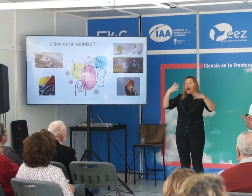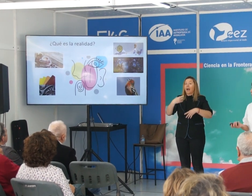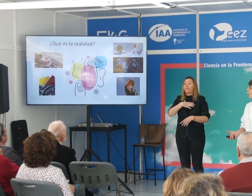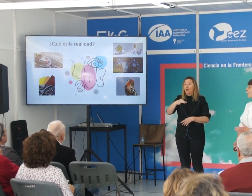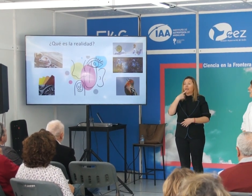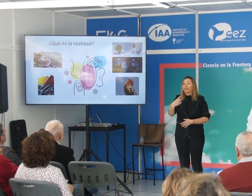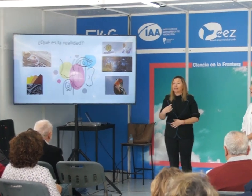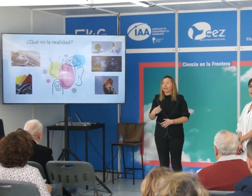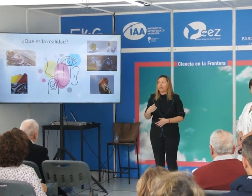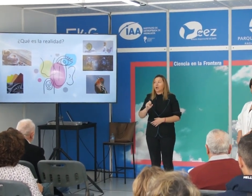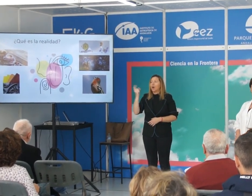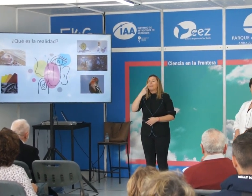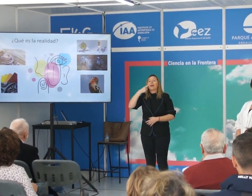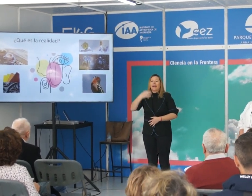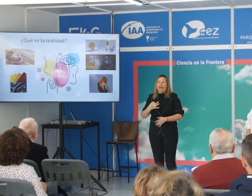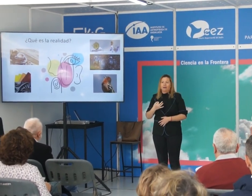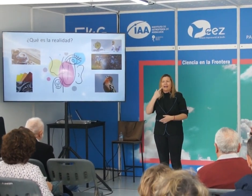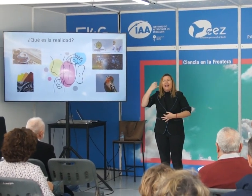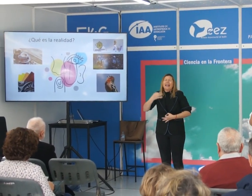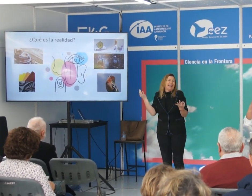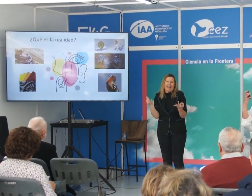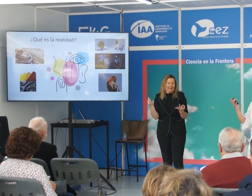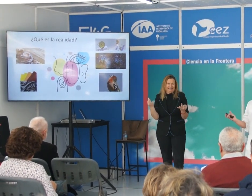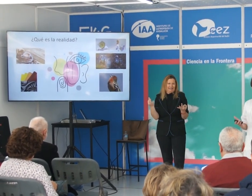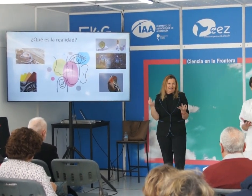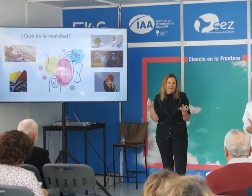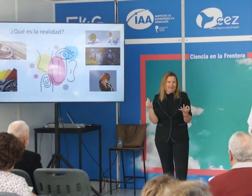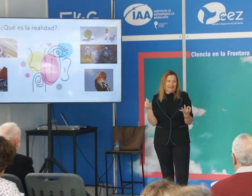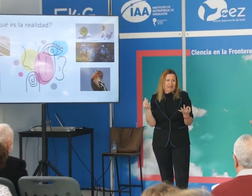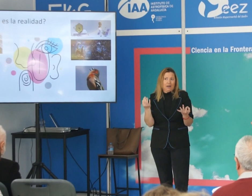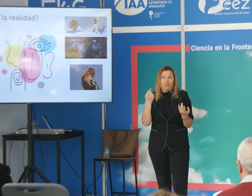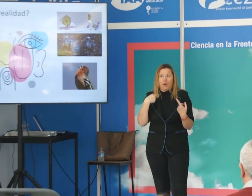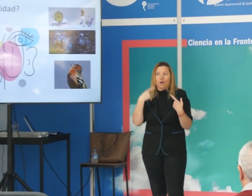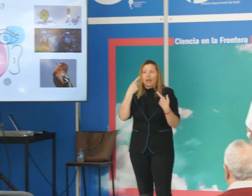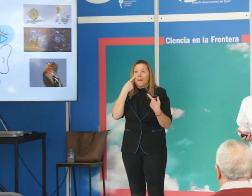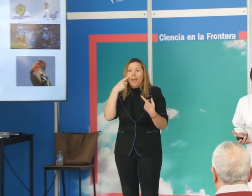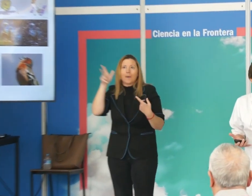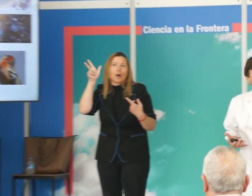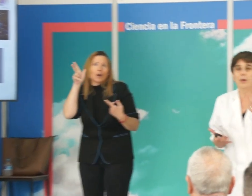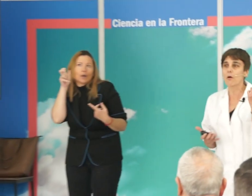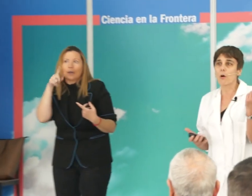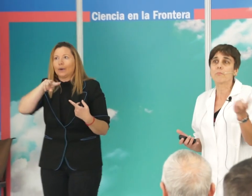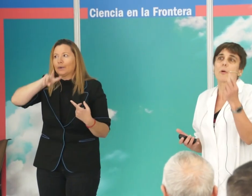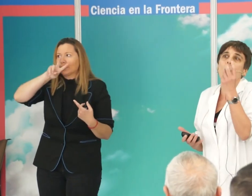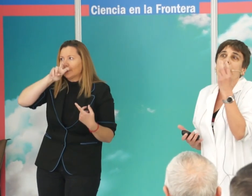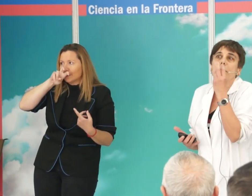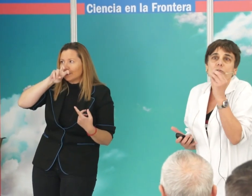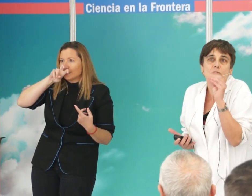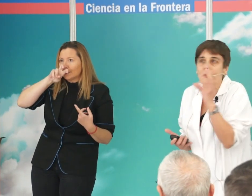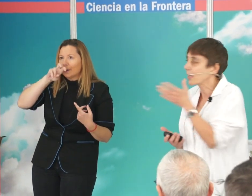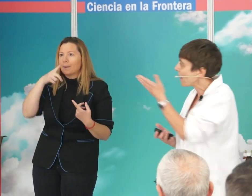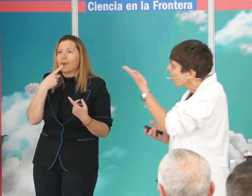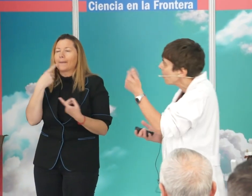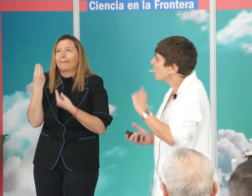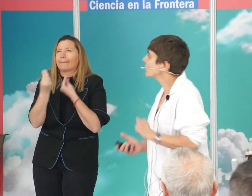realidad. Entonces, ¿qué decimos que es la realidad? Lo que podemos apreciar con los sentidos, vemos y olemos, olemos